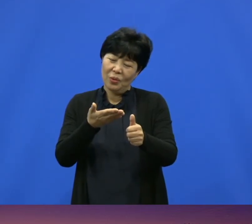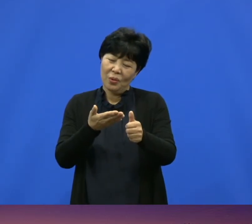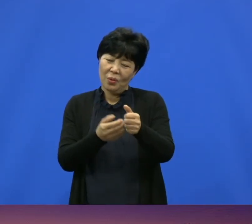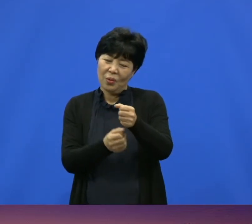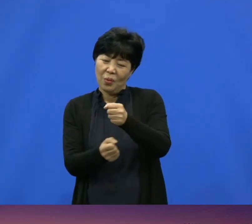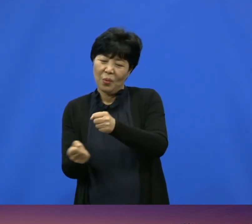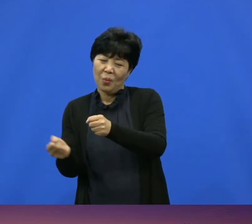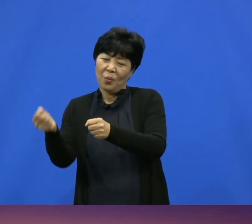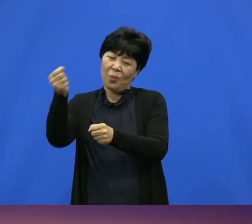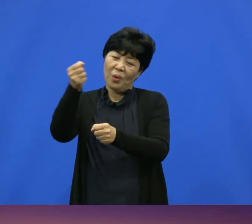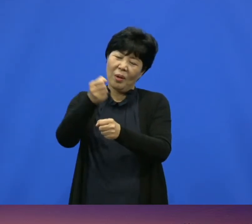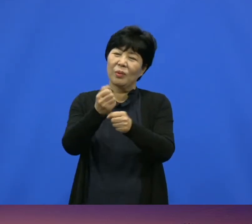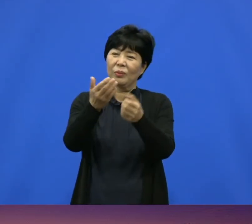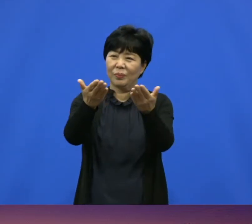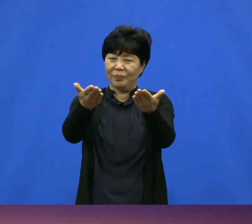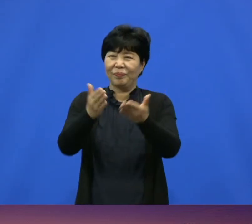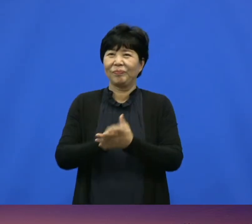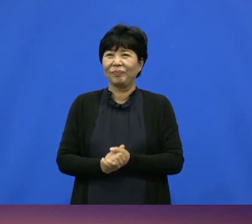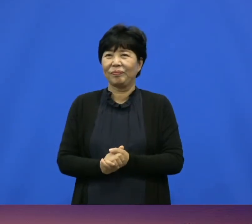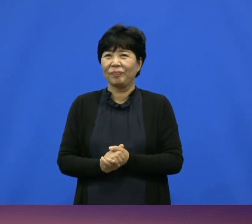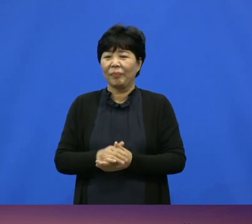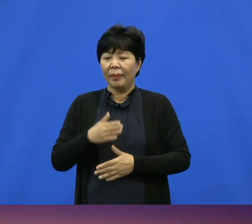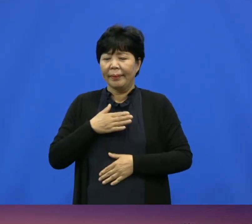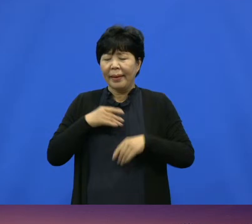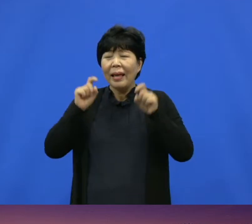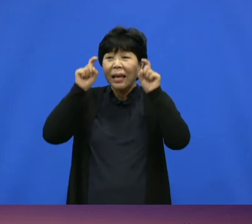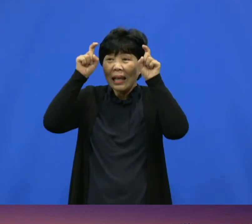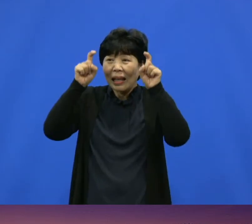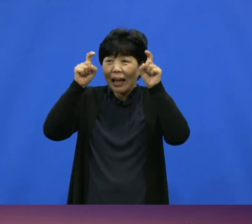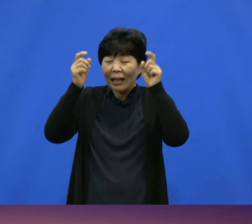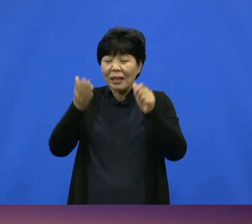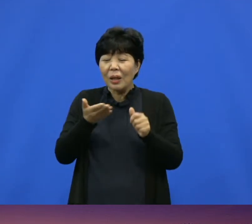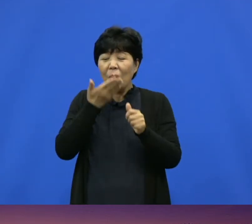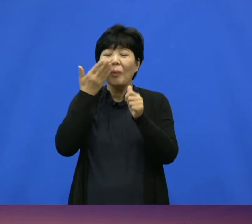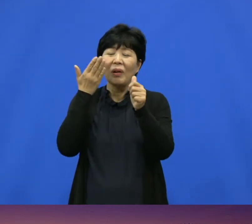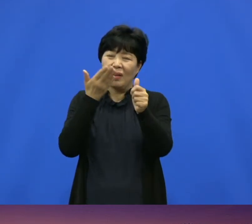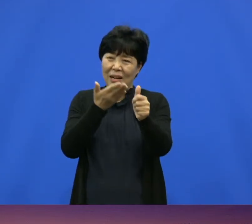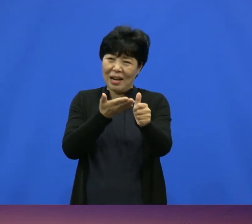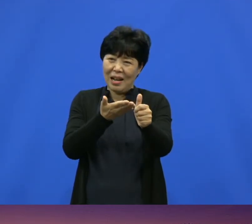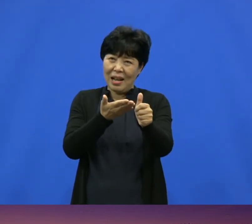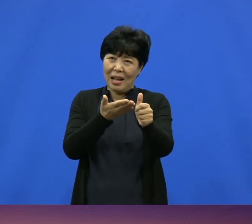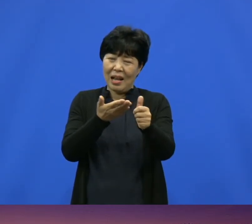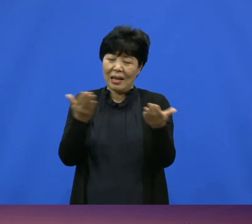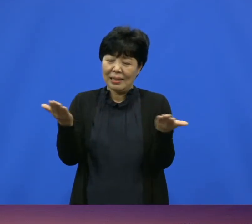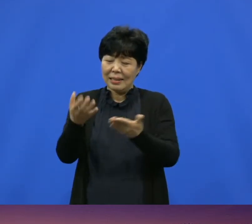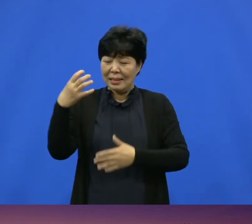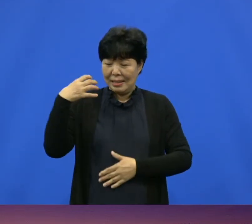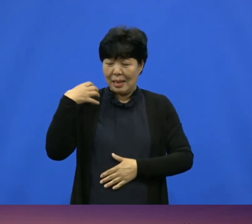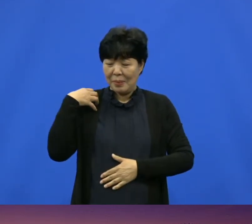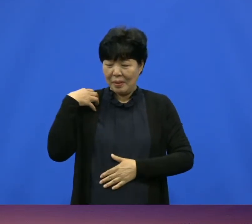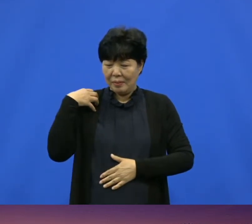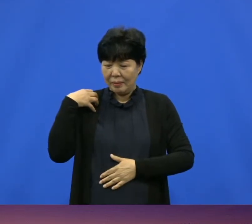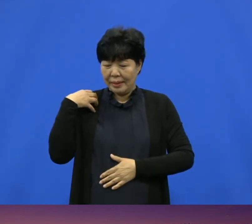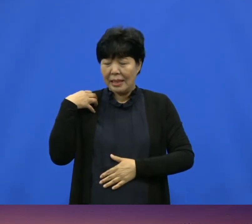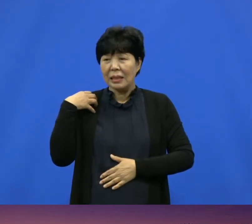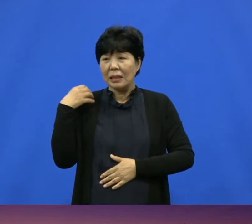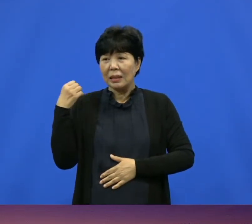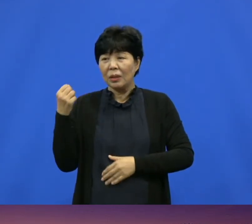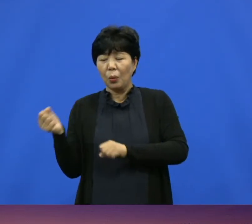회복시키시는. 그리고 내 양을 먹이라고 했어. 사명의 길로 다시 돌아가게 하는 완전한 회복이에요.